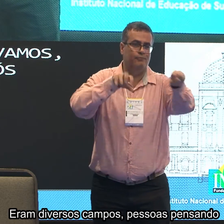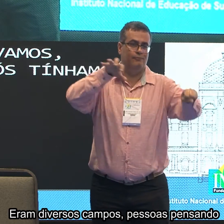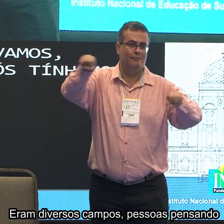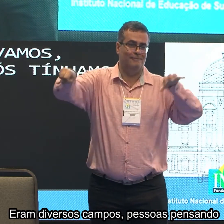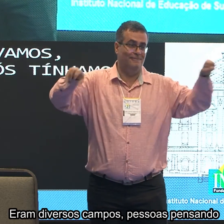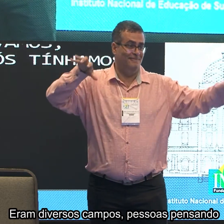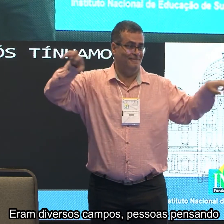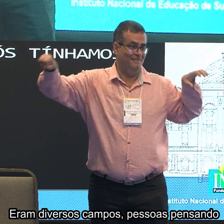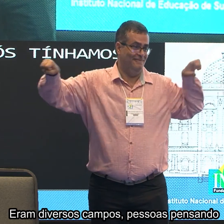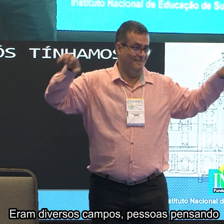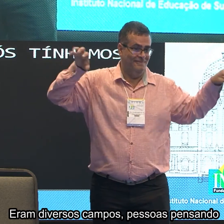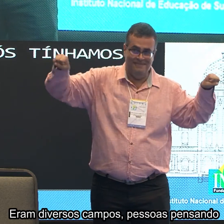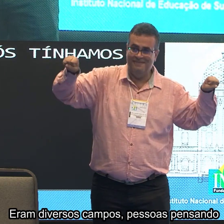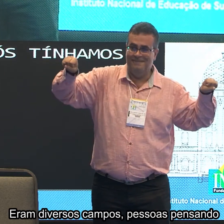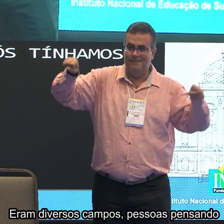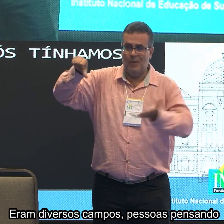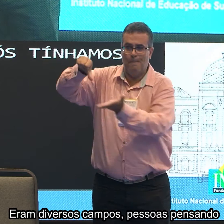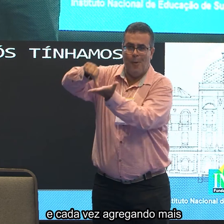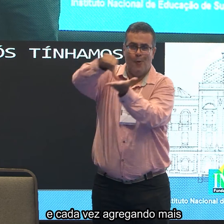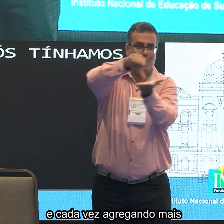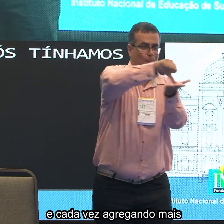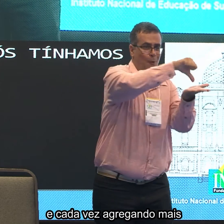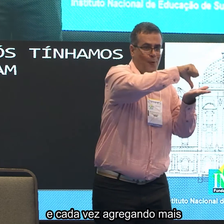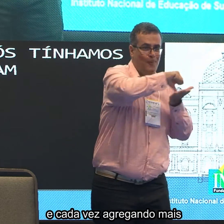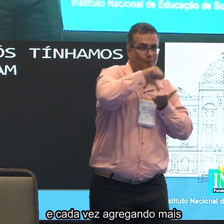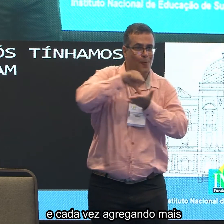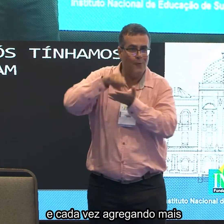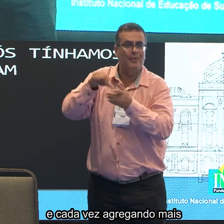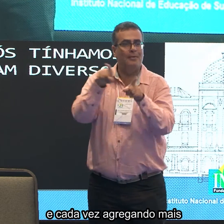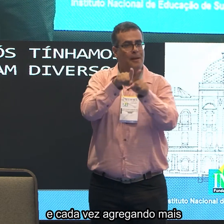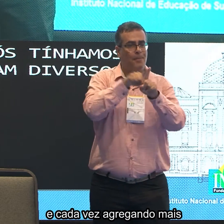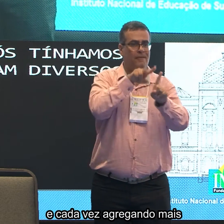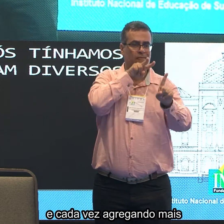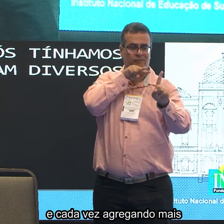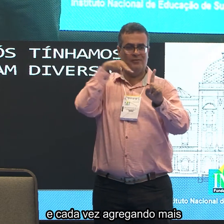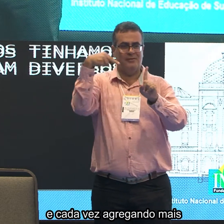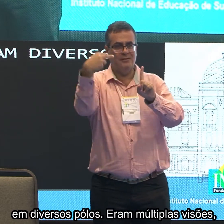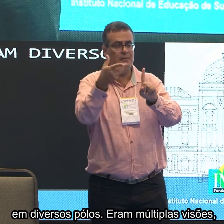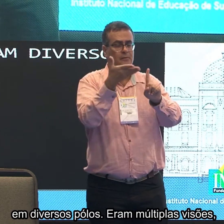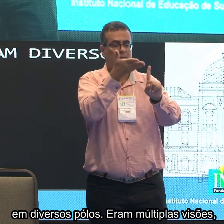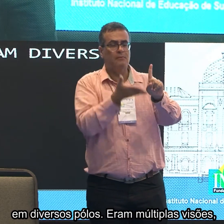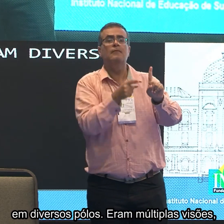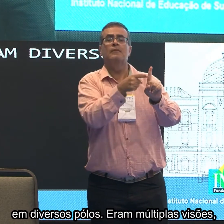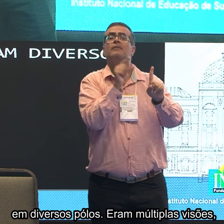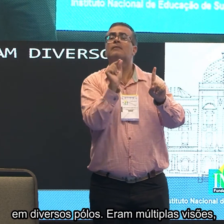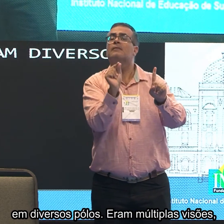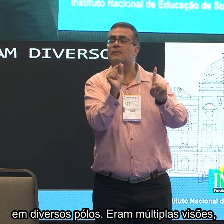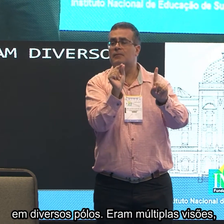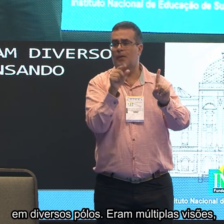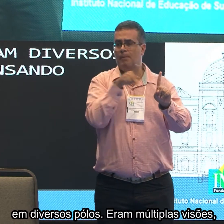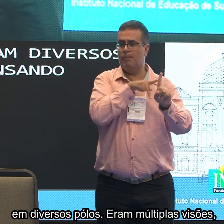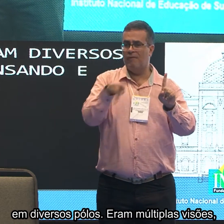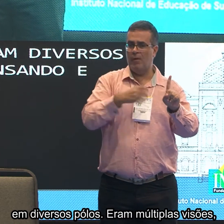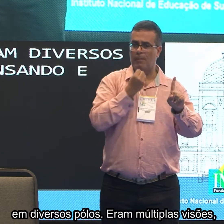campos, pessoas pensando e cada vez agregando mais em diversos polos. Eram